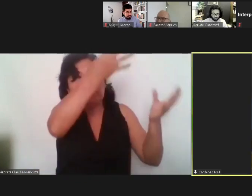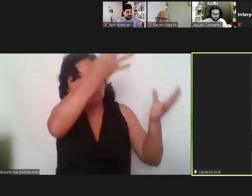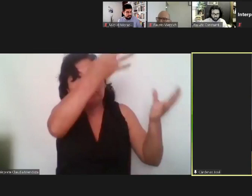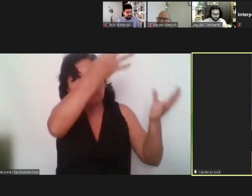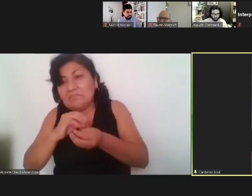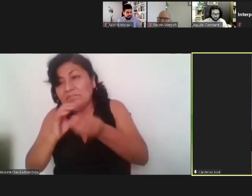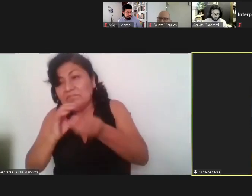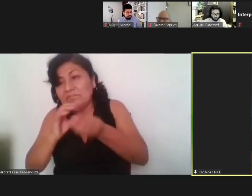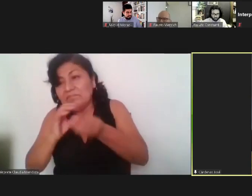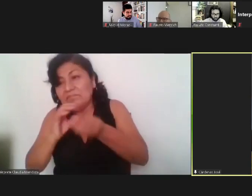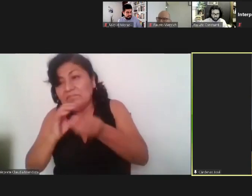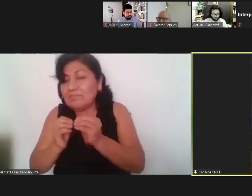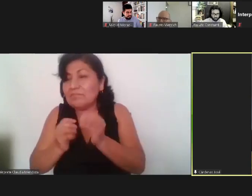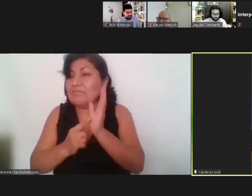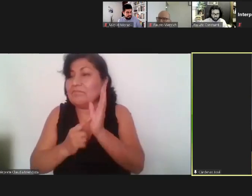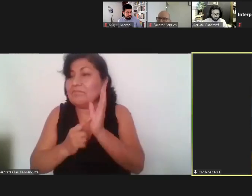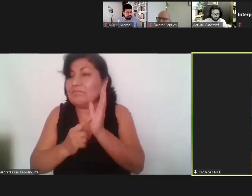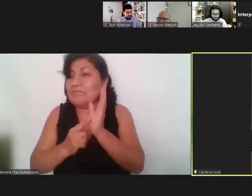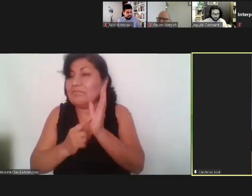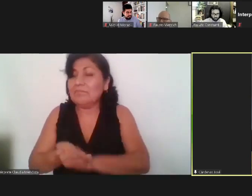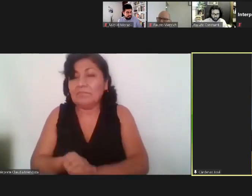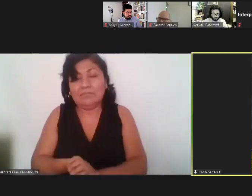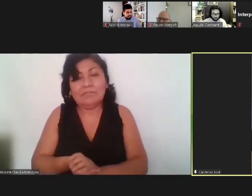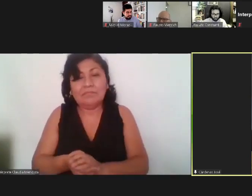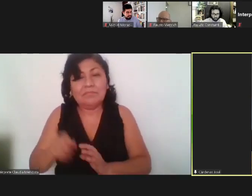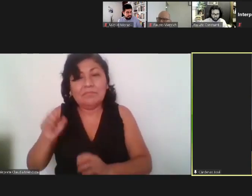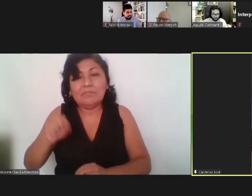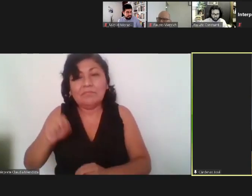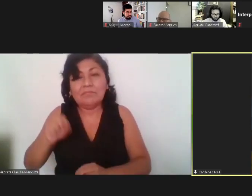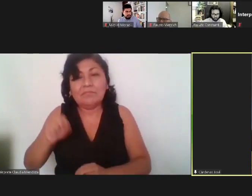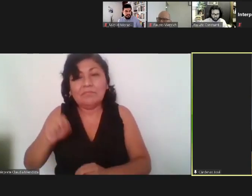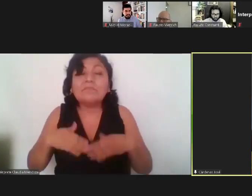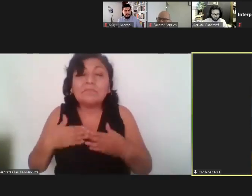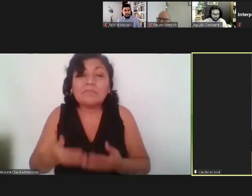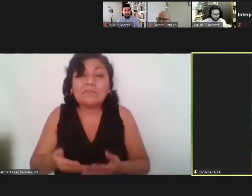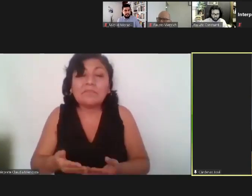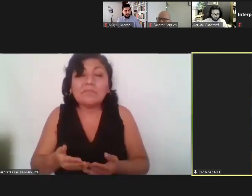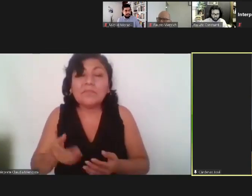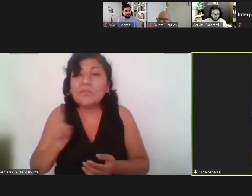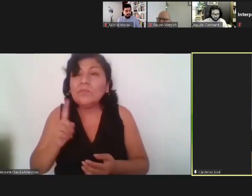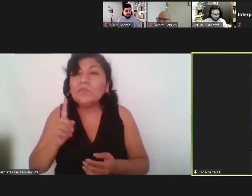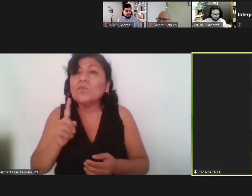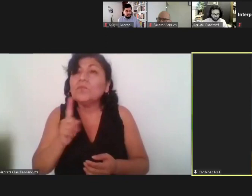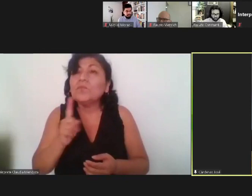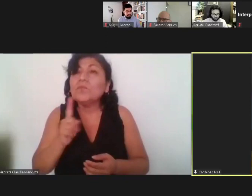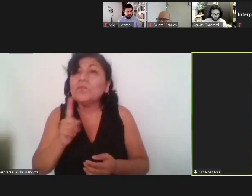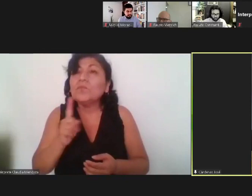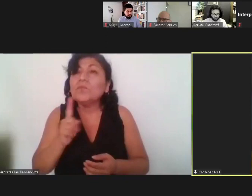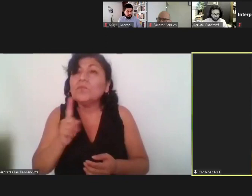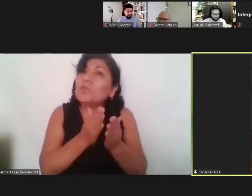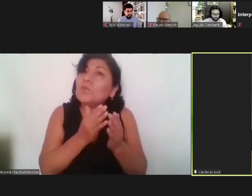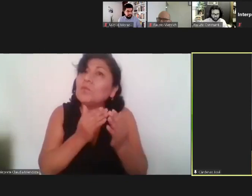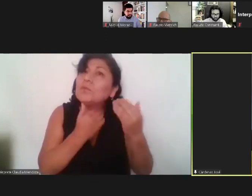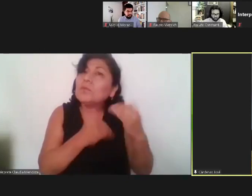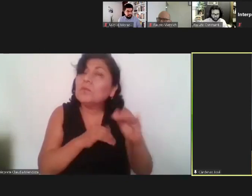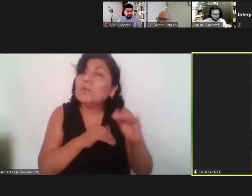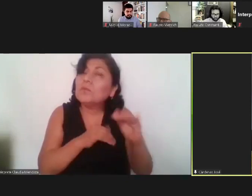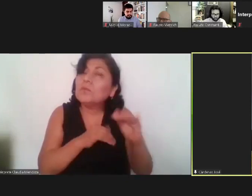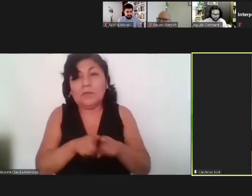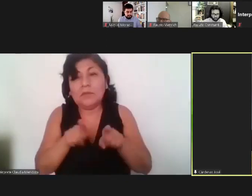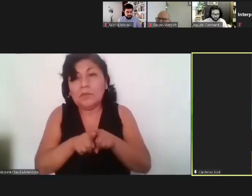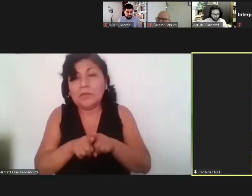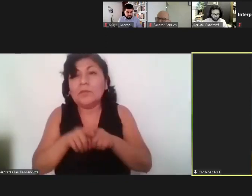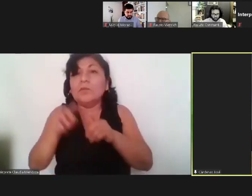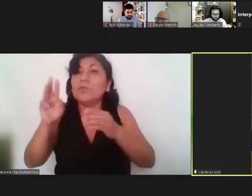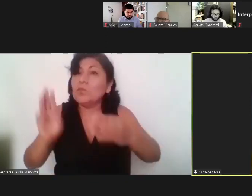obras accesibles, no solamente en el campo de la literatura, sino también en el campo de la